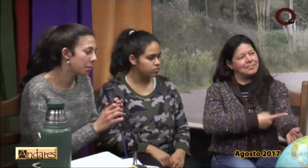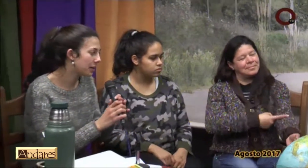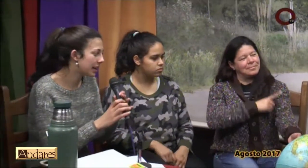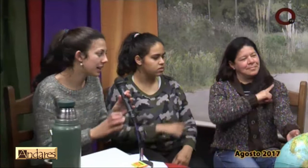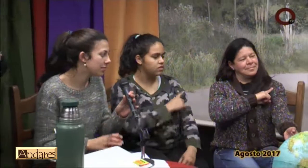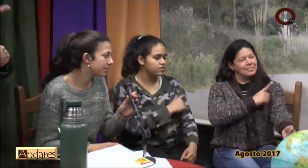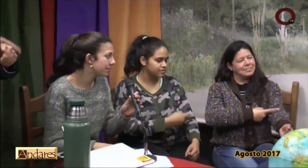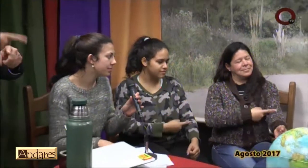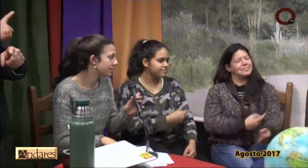Espinaca Espinaca